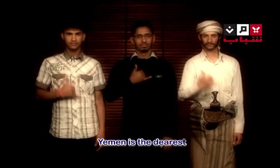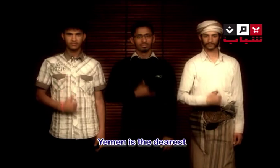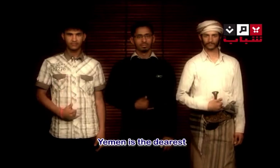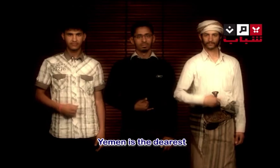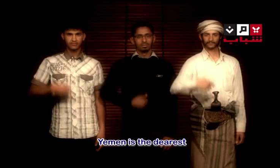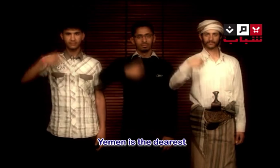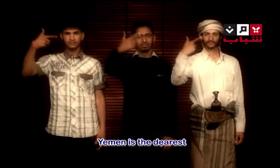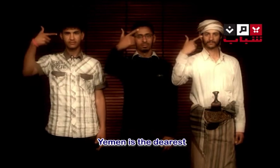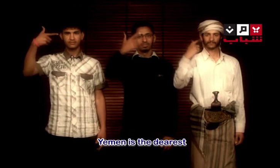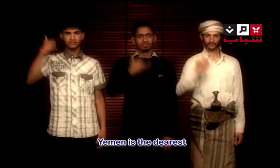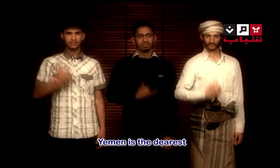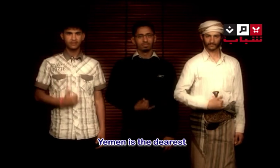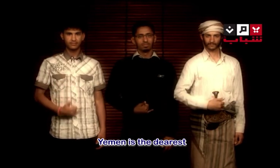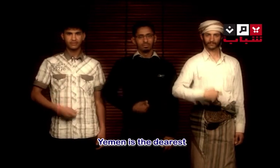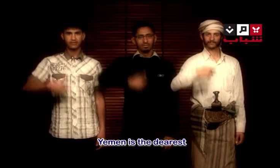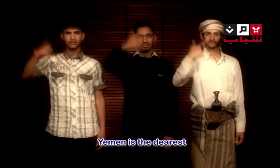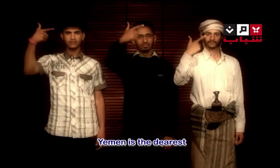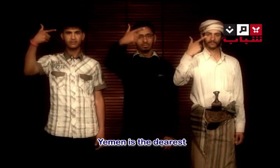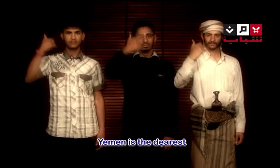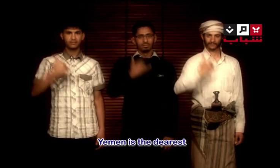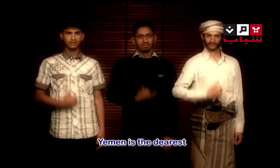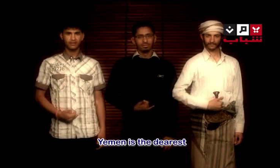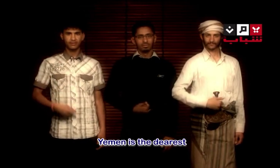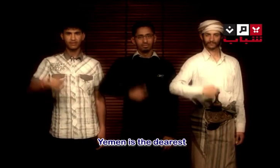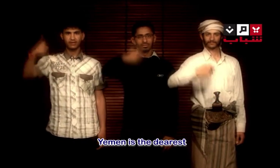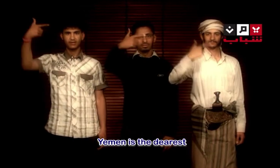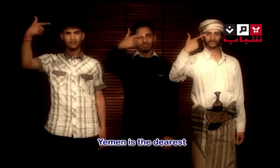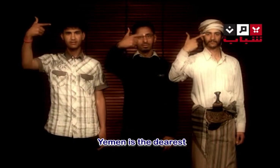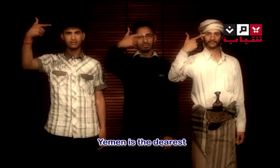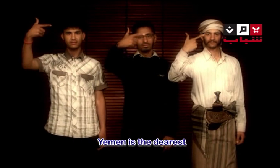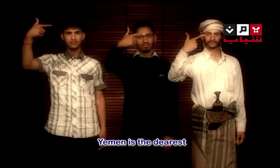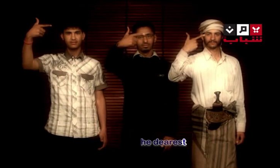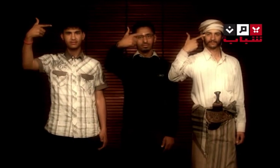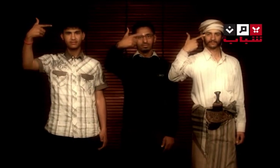اليمن أغلى، اليمن أغلى، اليمن أغلى، اليمن أغلى.